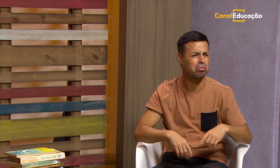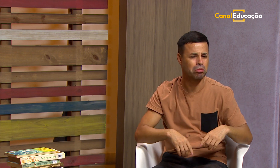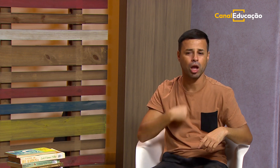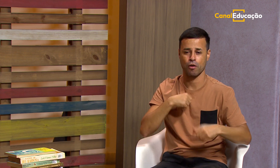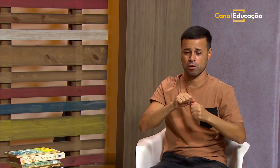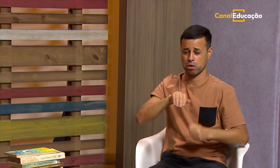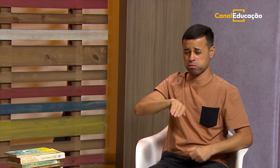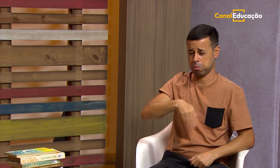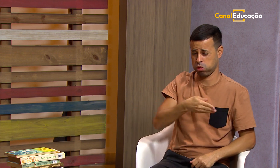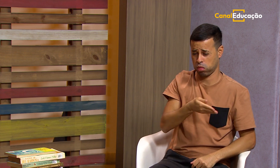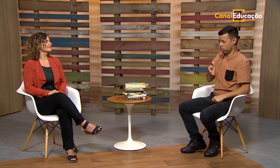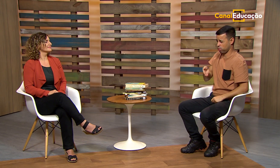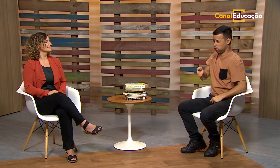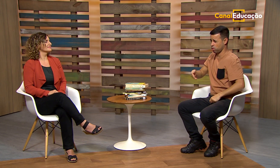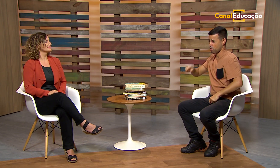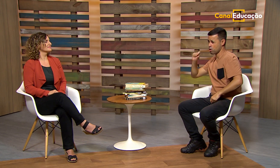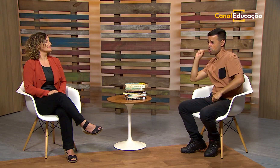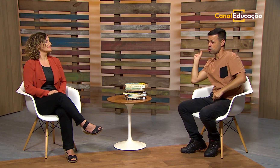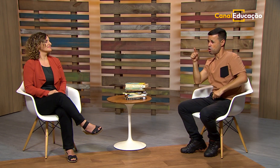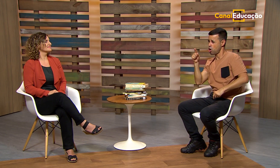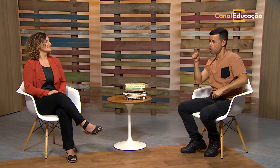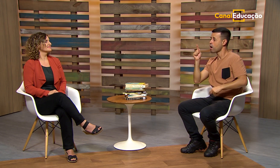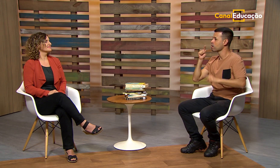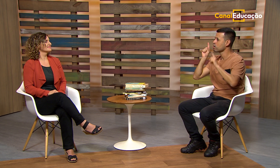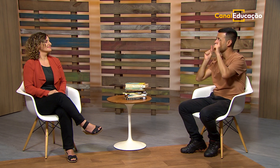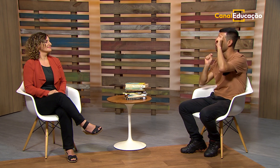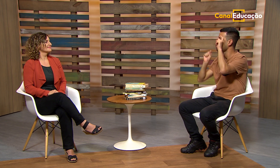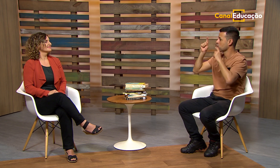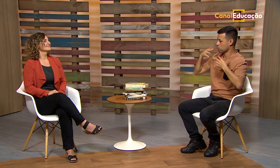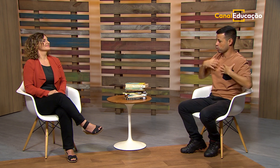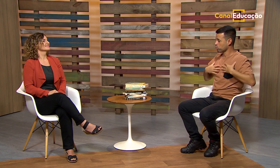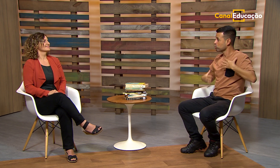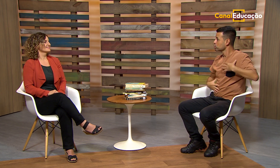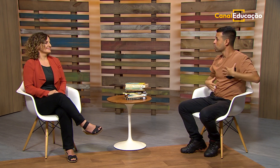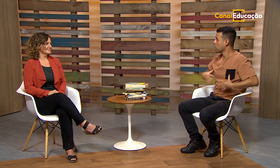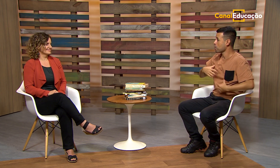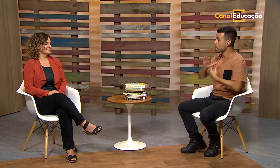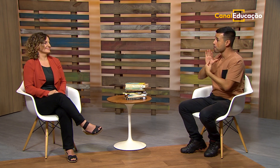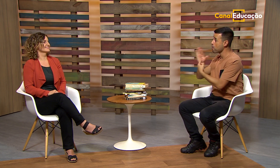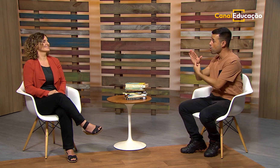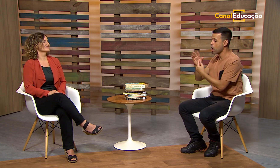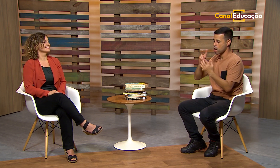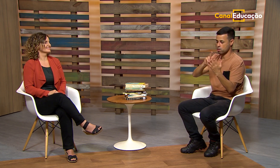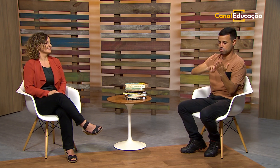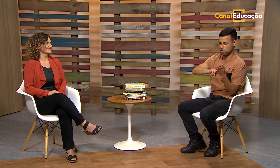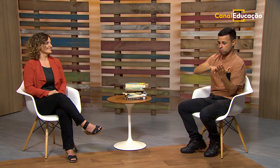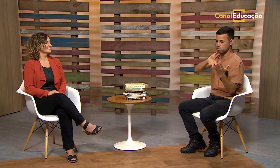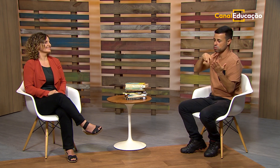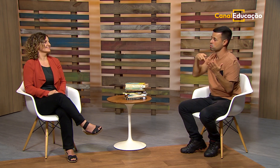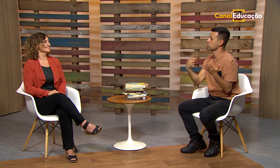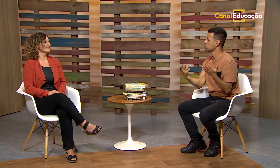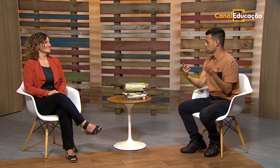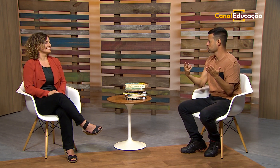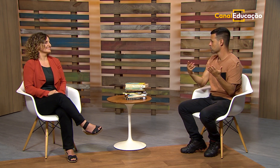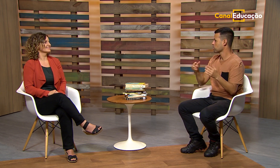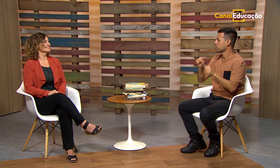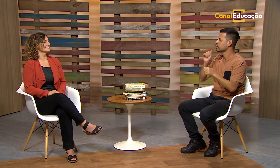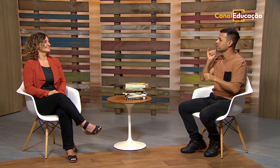classificadores, movimento e expressão, conseguimos abordar os ricos parâmetros da Libras no seu processo de tradução e